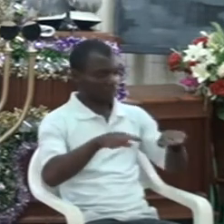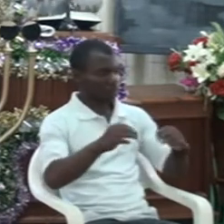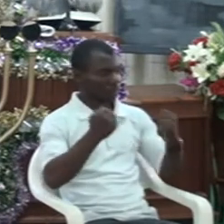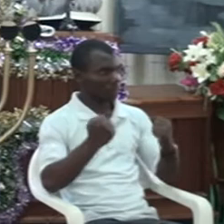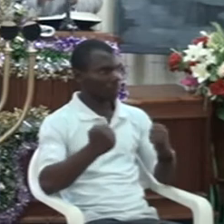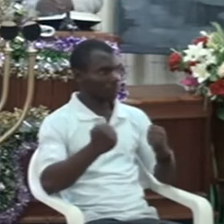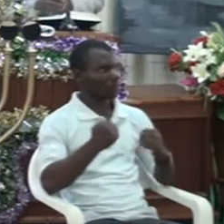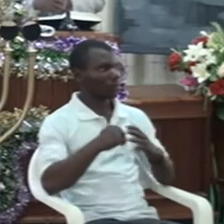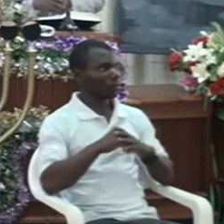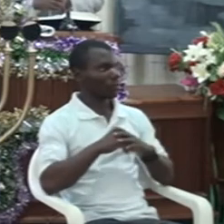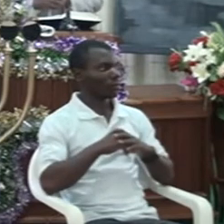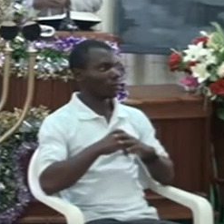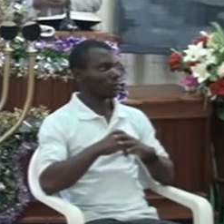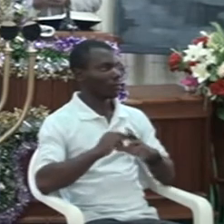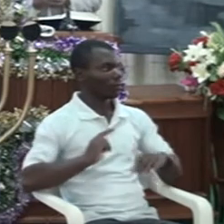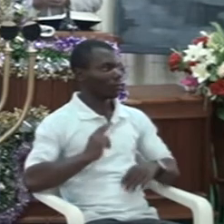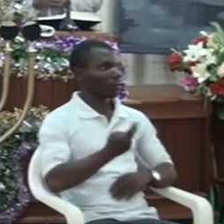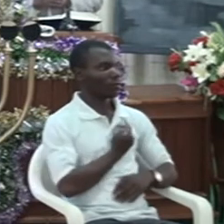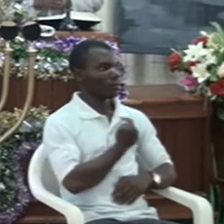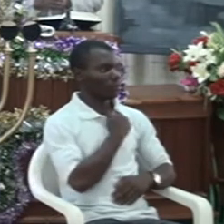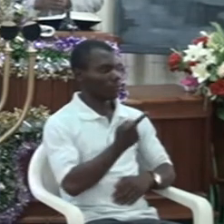Tu dois faire un effort.